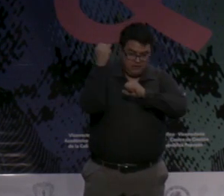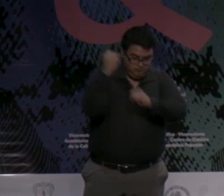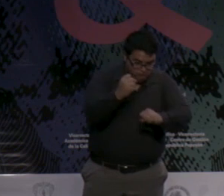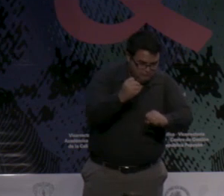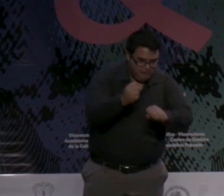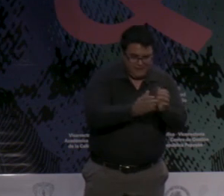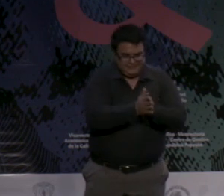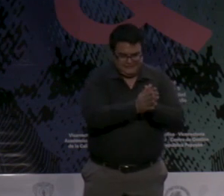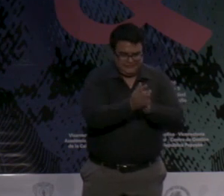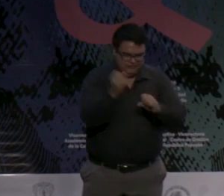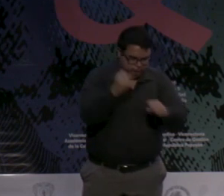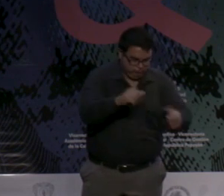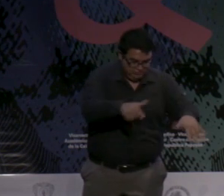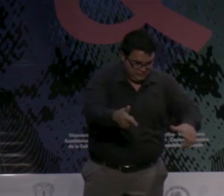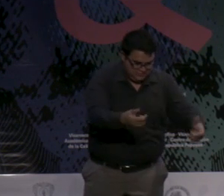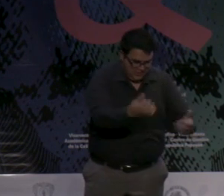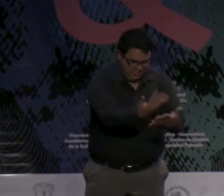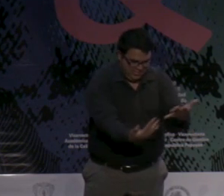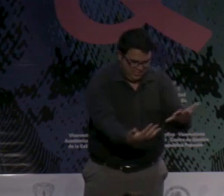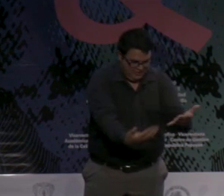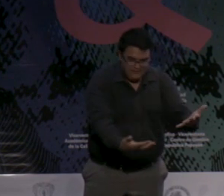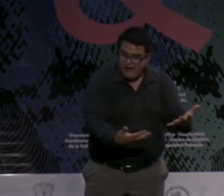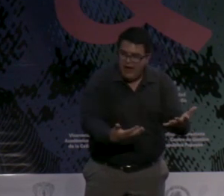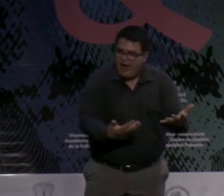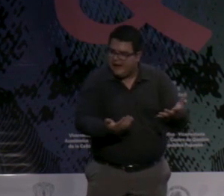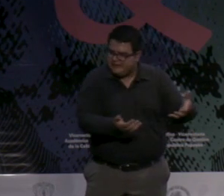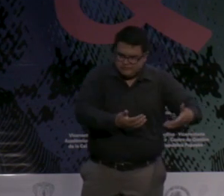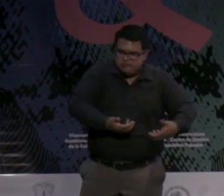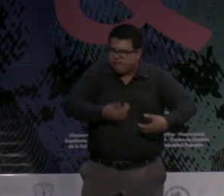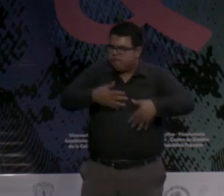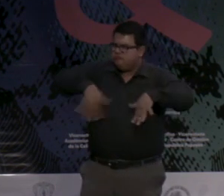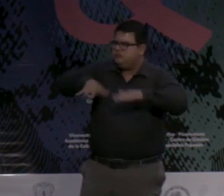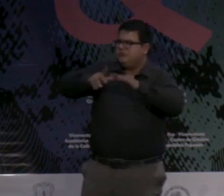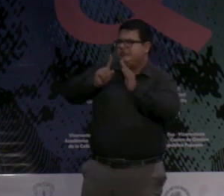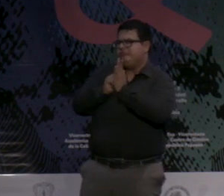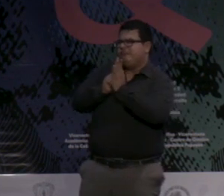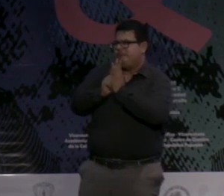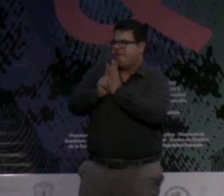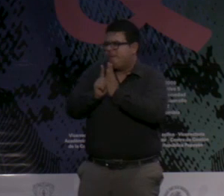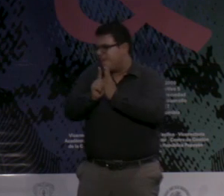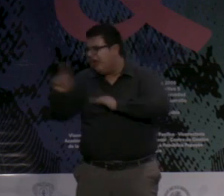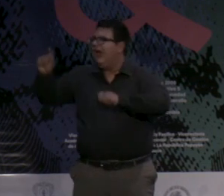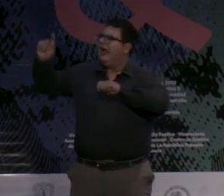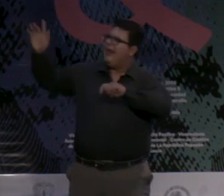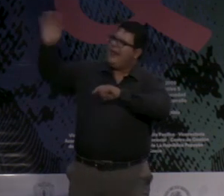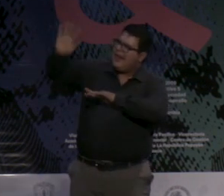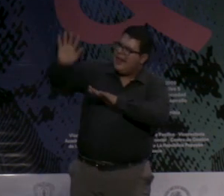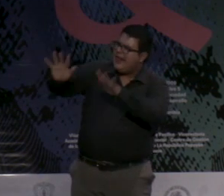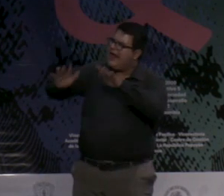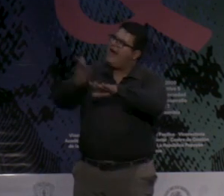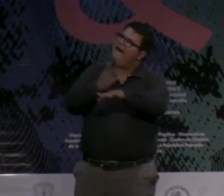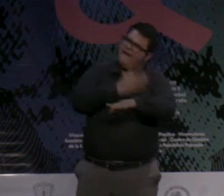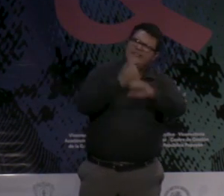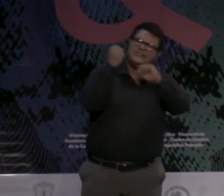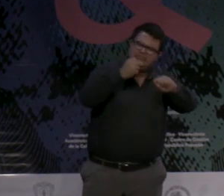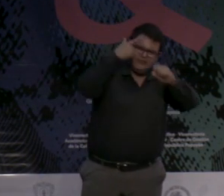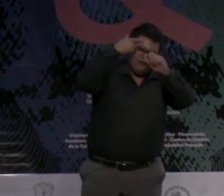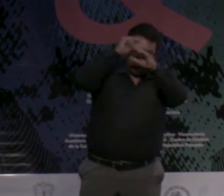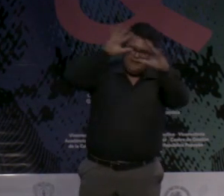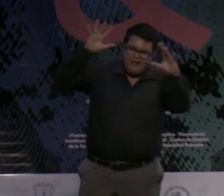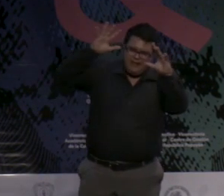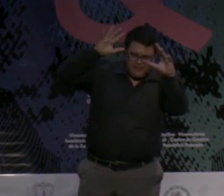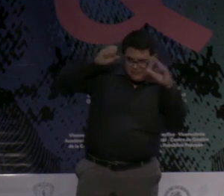después de matar, viene hasta este lugar de tan difícil acceso y pinta el momento de matar, y en la